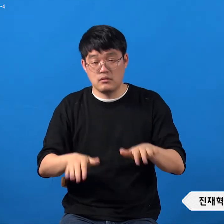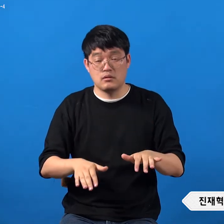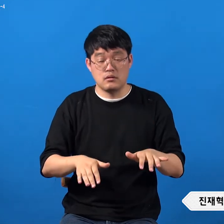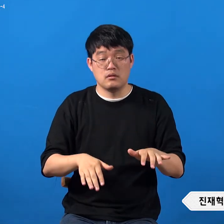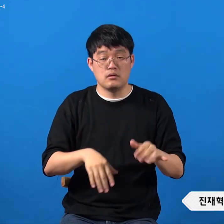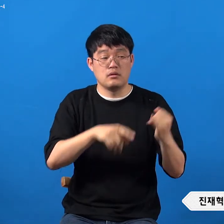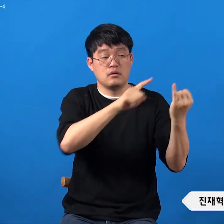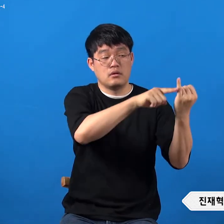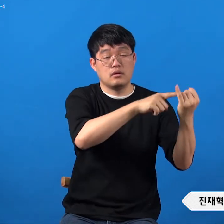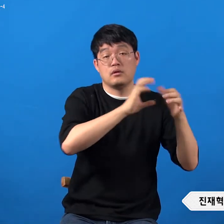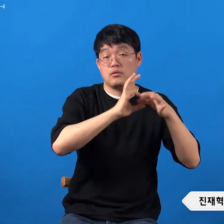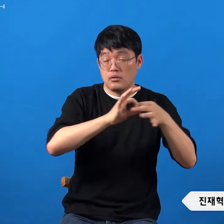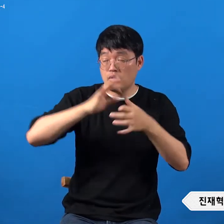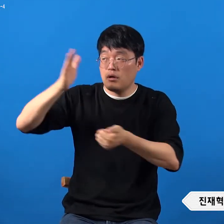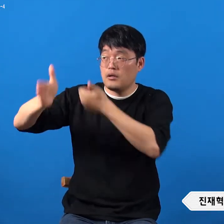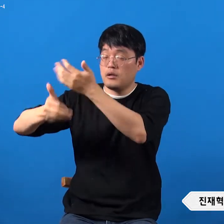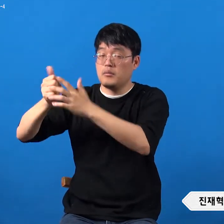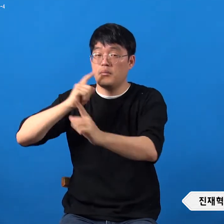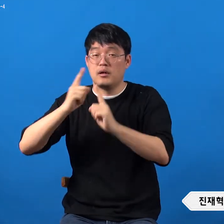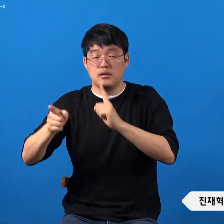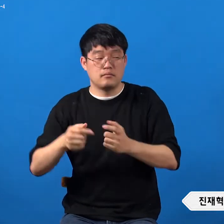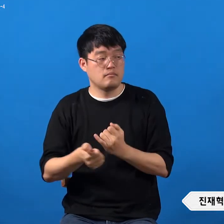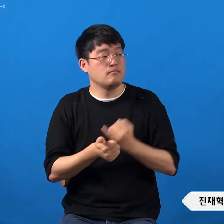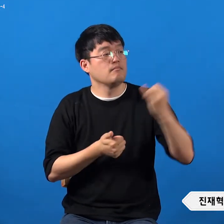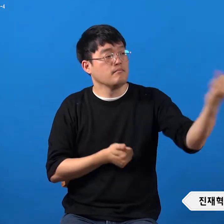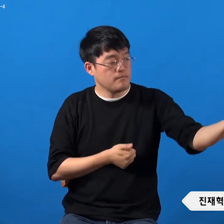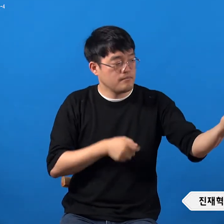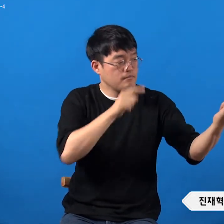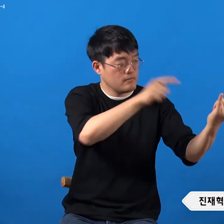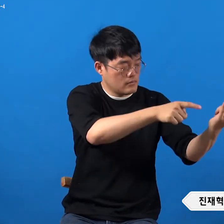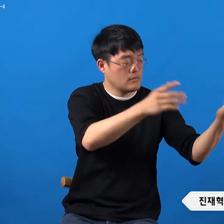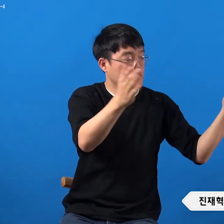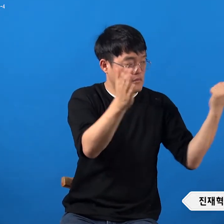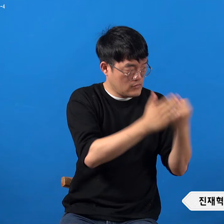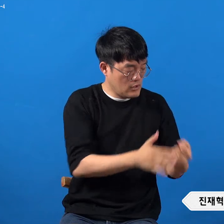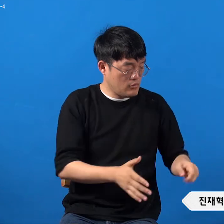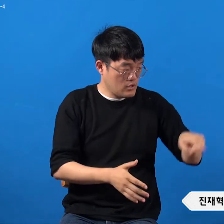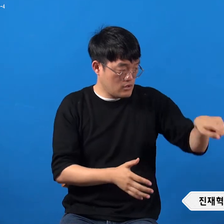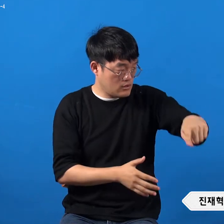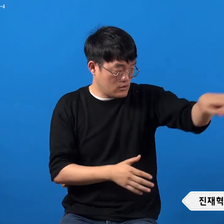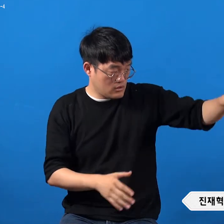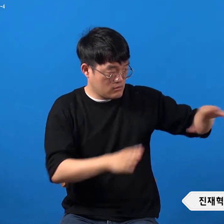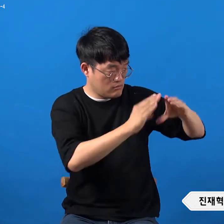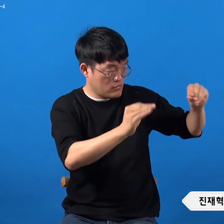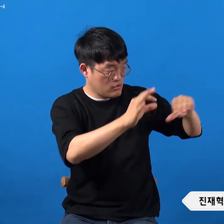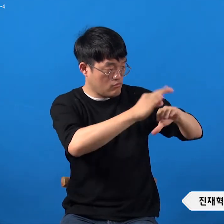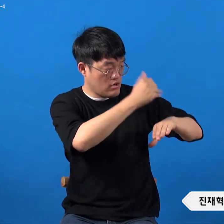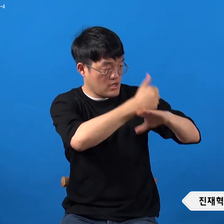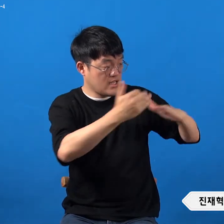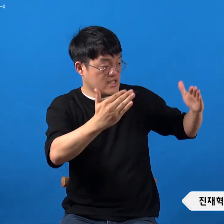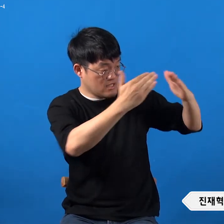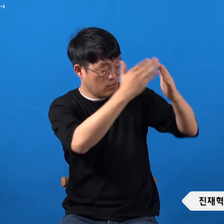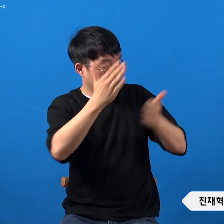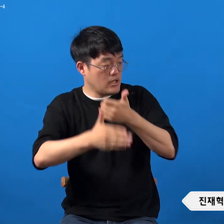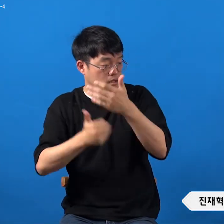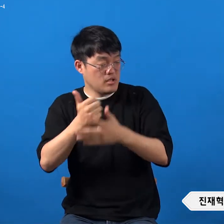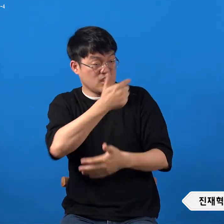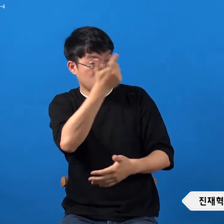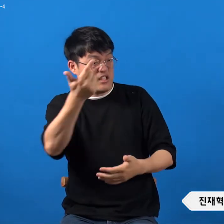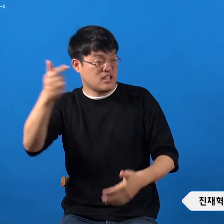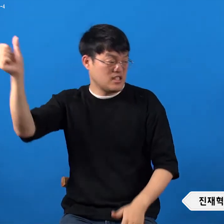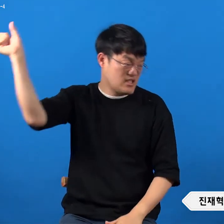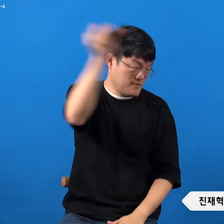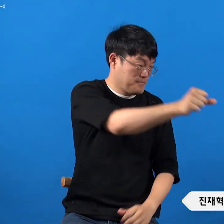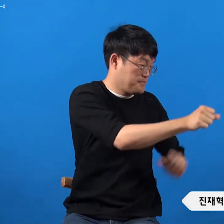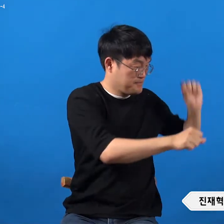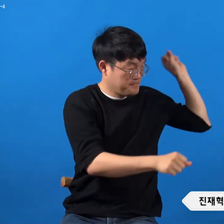사라를 통해서 하나님 말씀합니다. 사라의 영고로 바로의 집에 하나님이 큰 재앙을